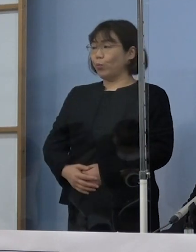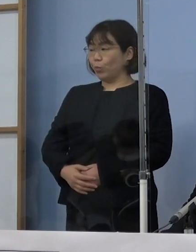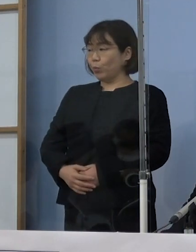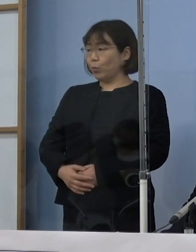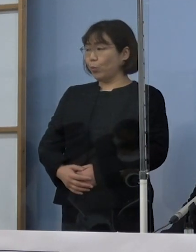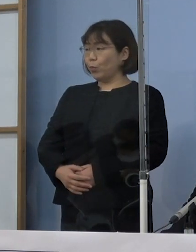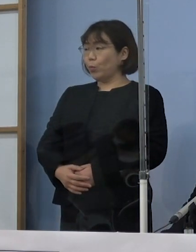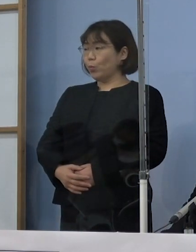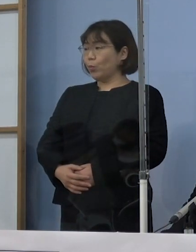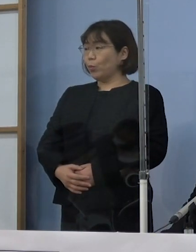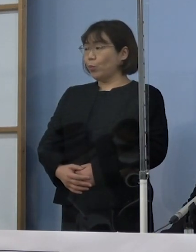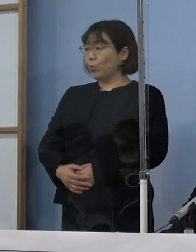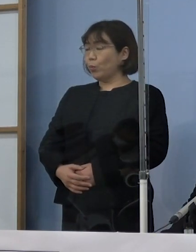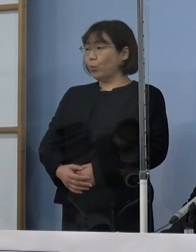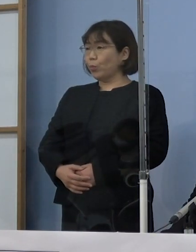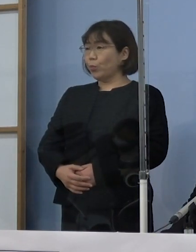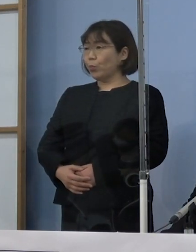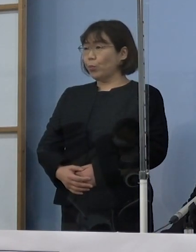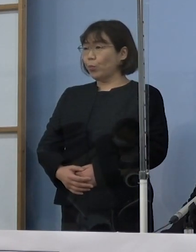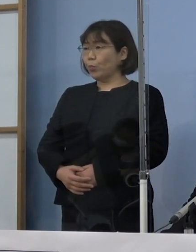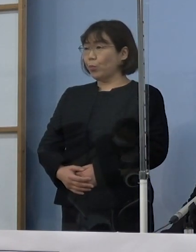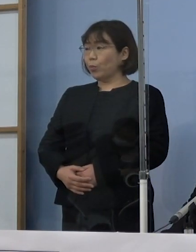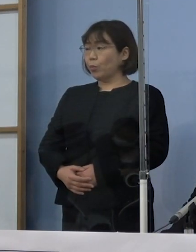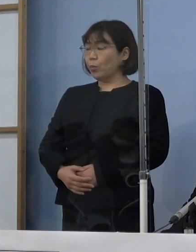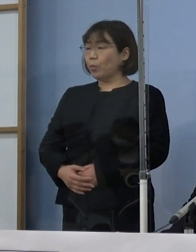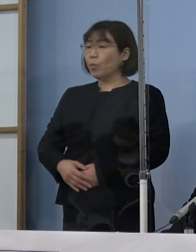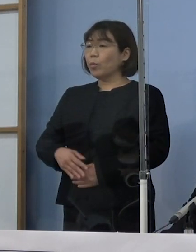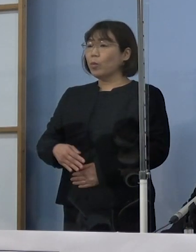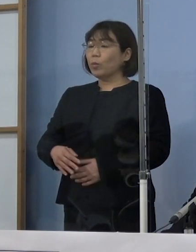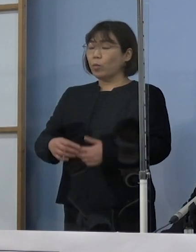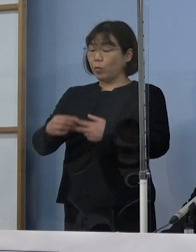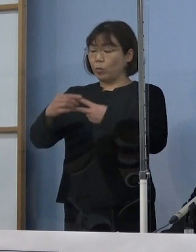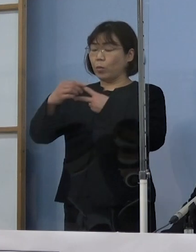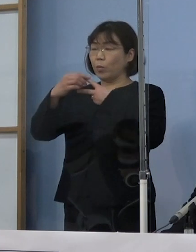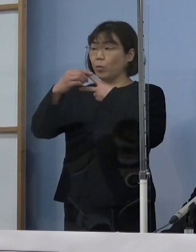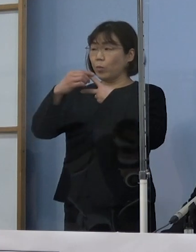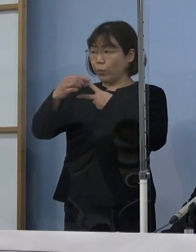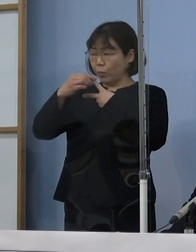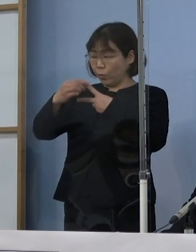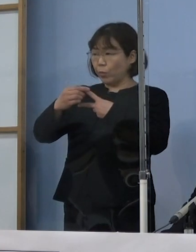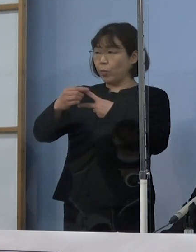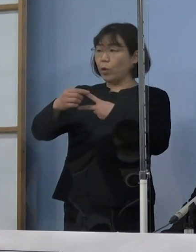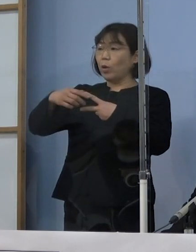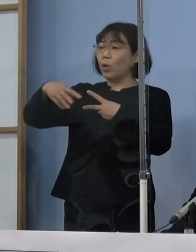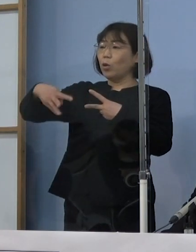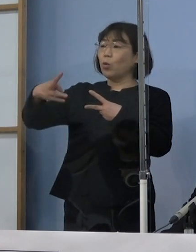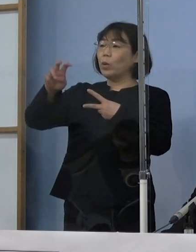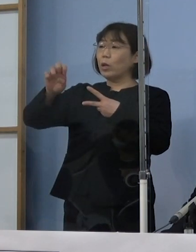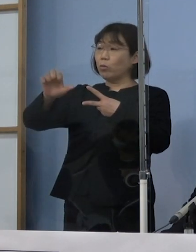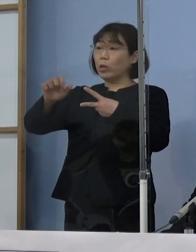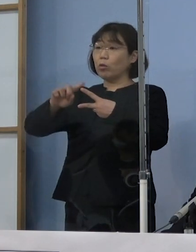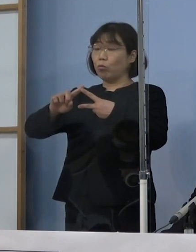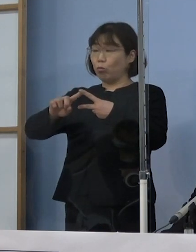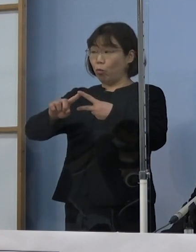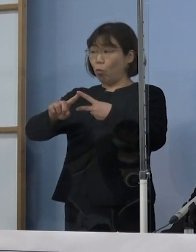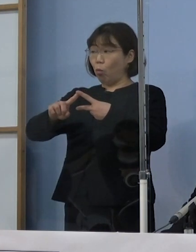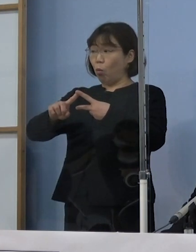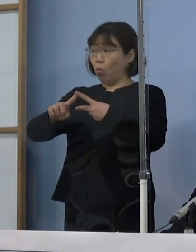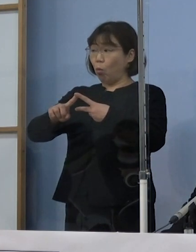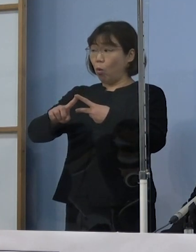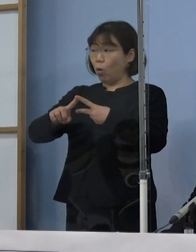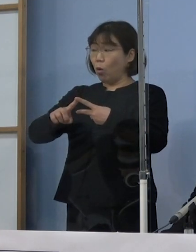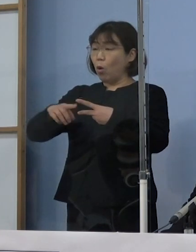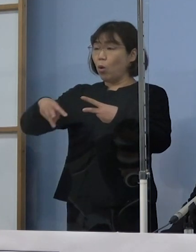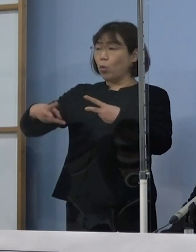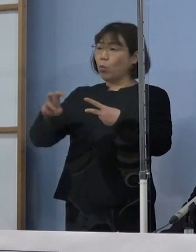い、で次にこの70の425例目の方も、 はい、 426例目の